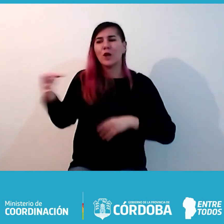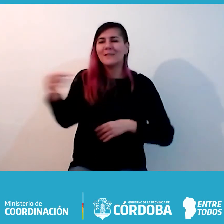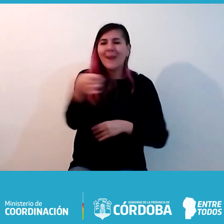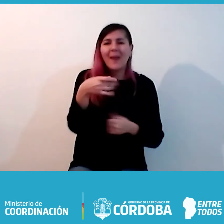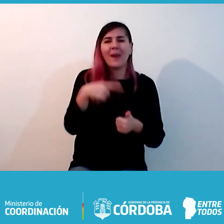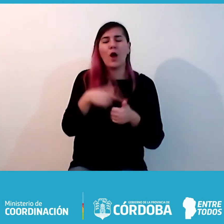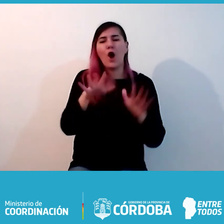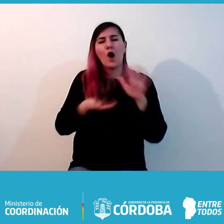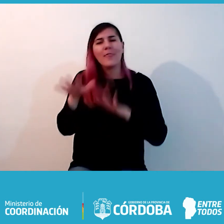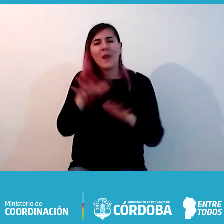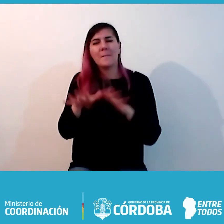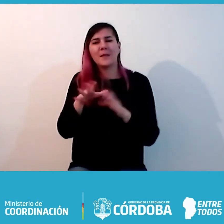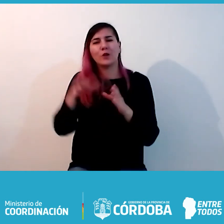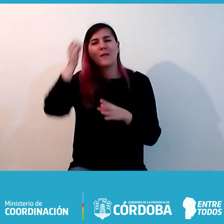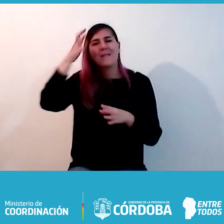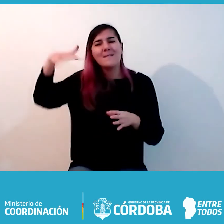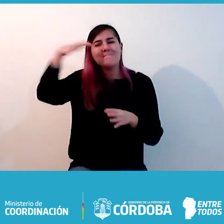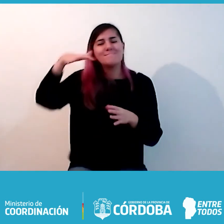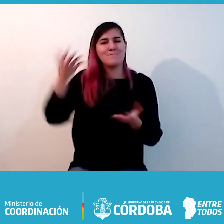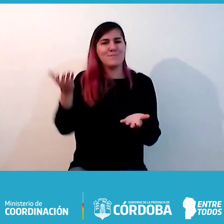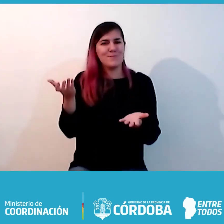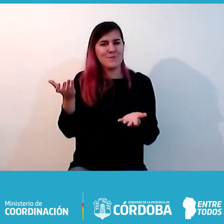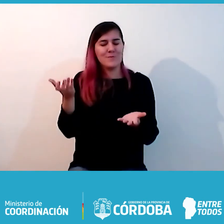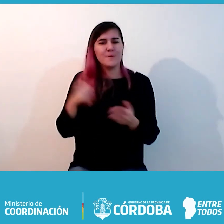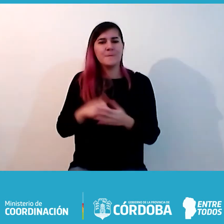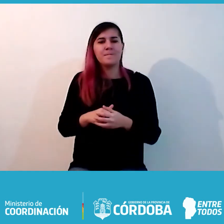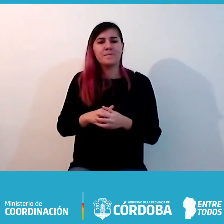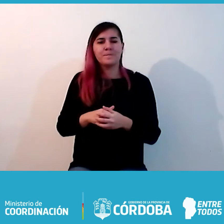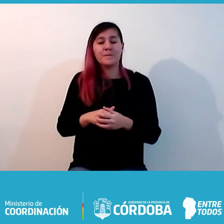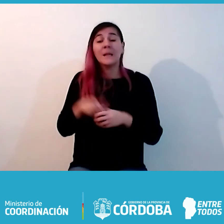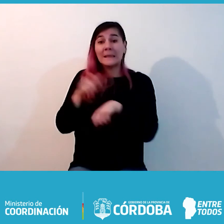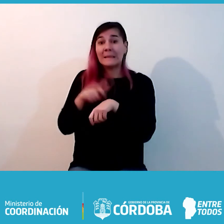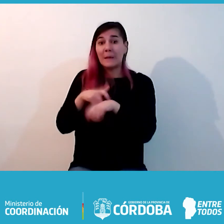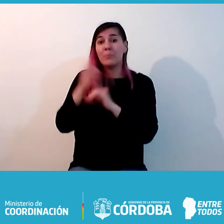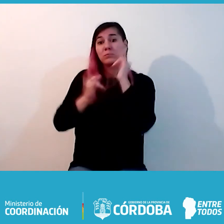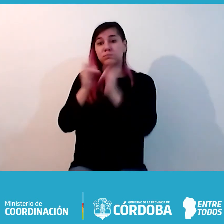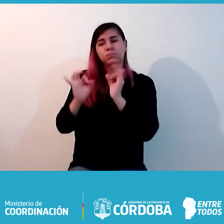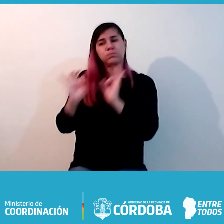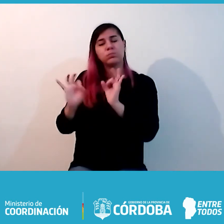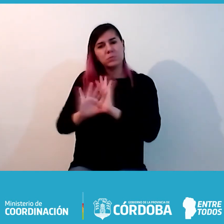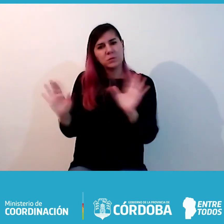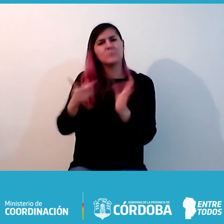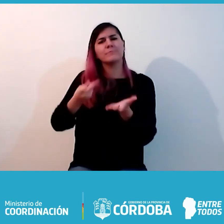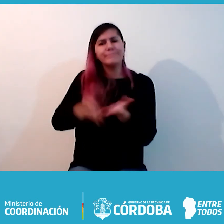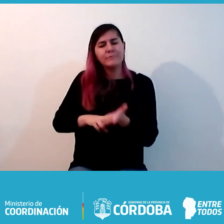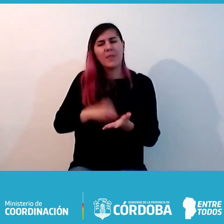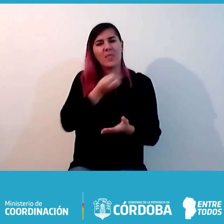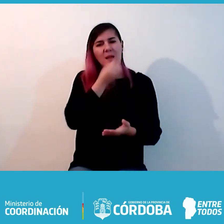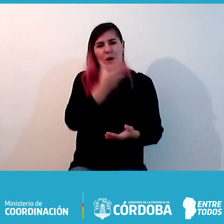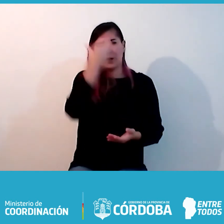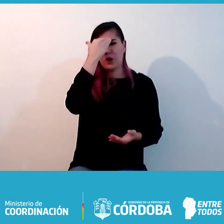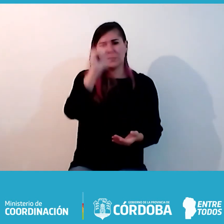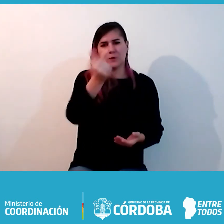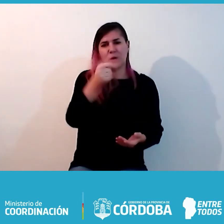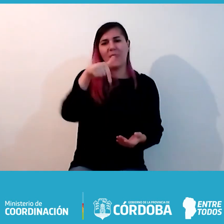ordenamiento territorial campesino, superado su tiempo de alocución, insiste en la declaración de